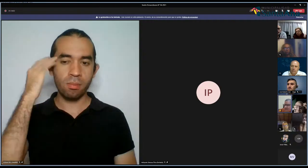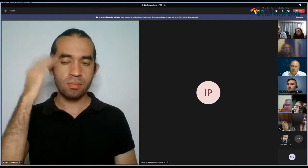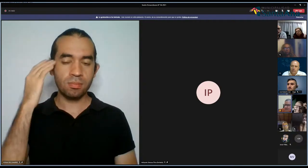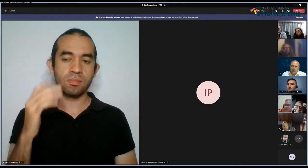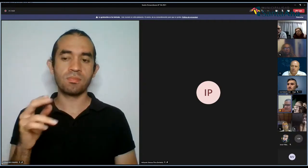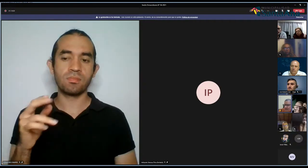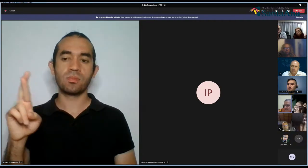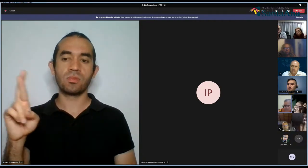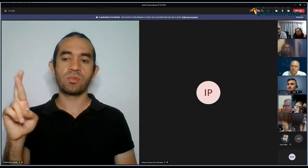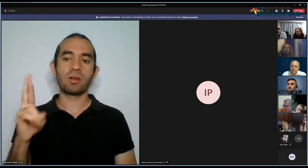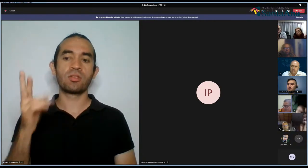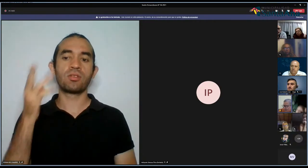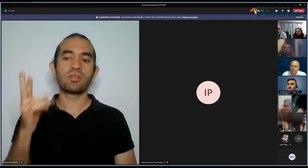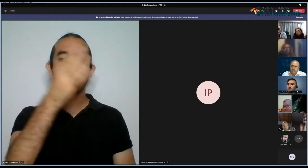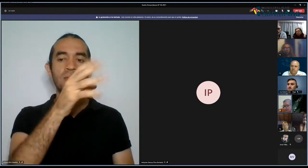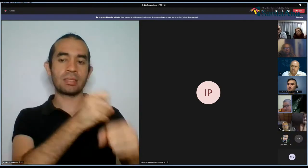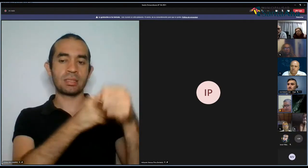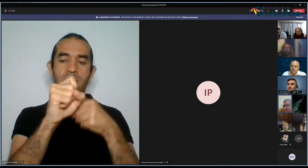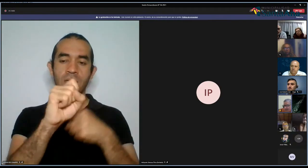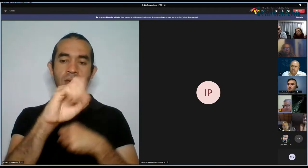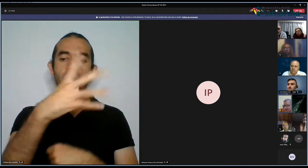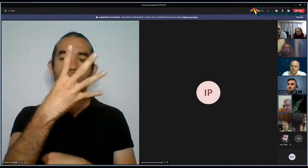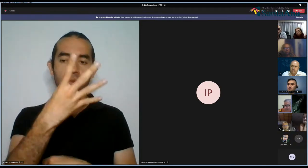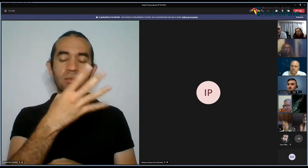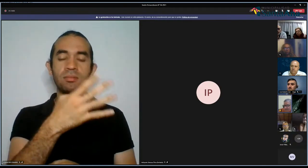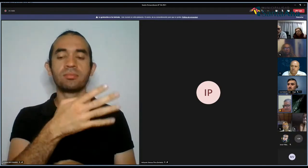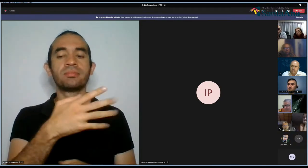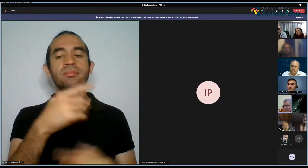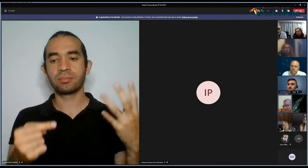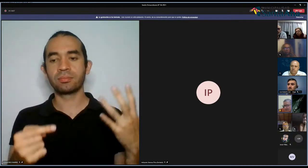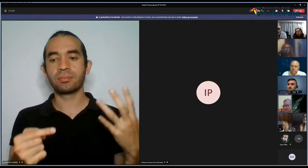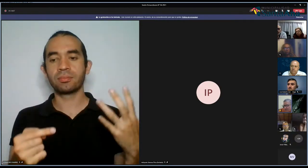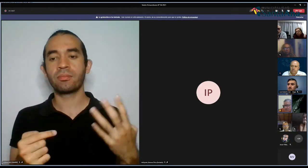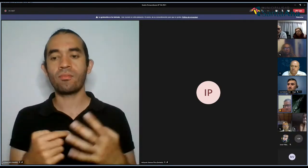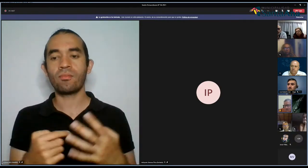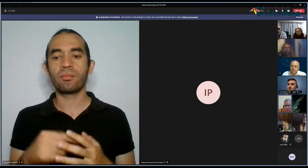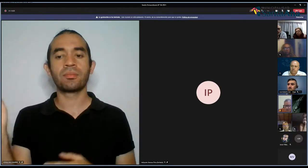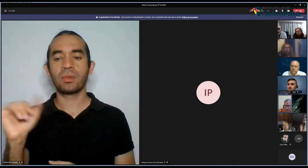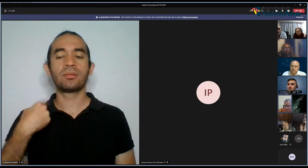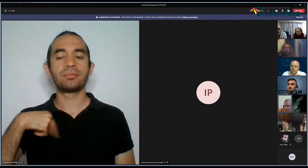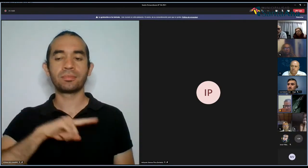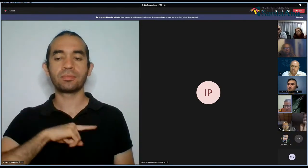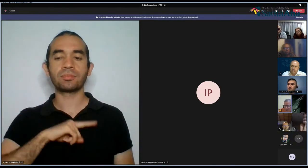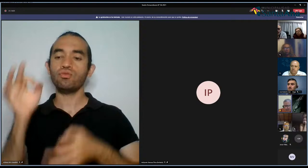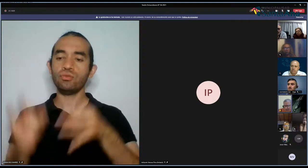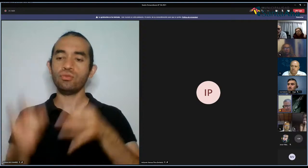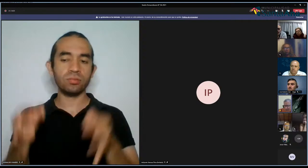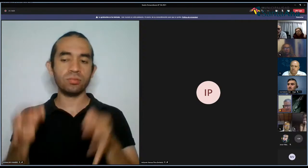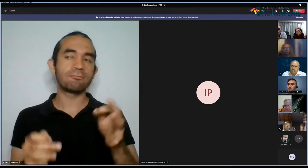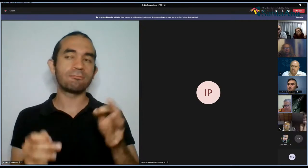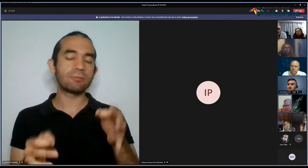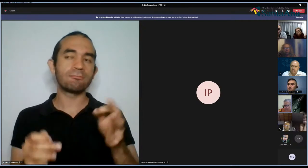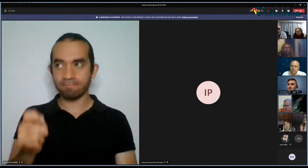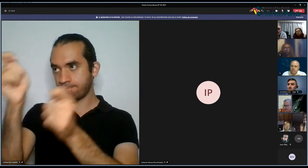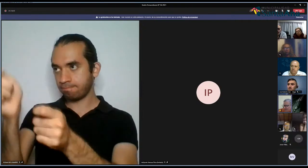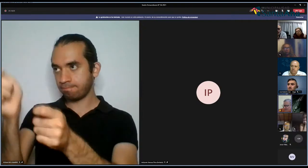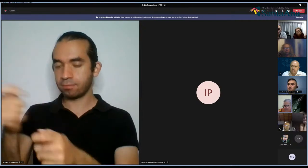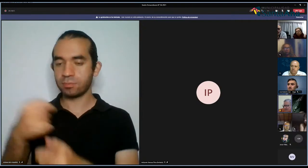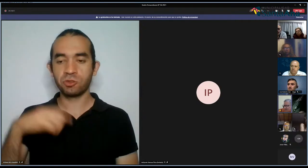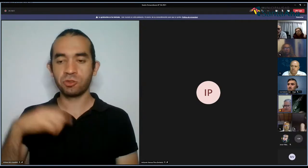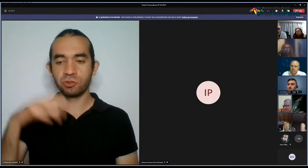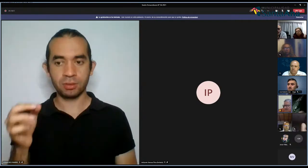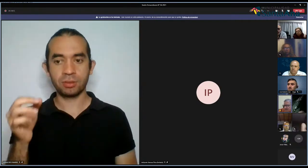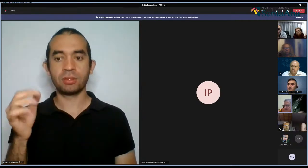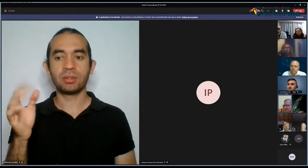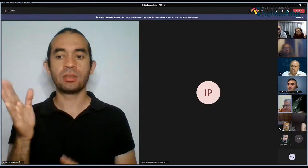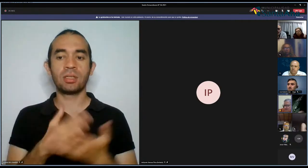sala constitucional y demás igual hemos hecho las justificaciones correspondientes y creo que si si hubiese hecho una